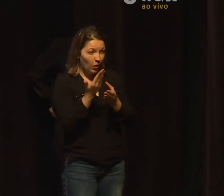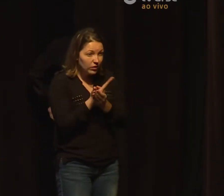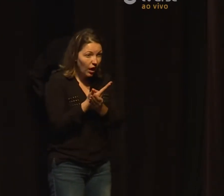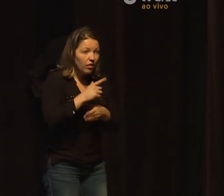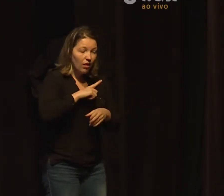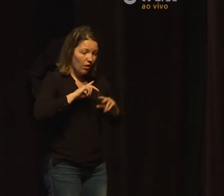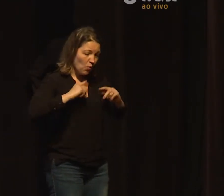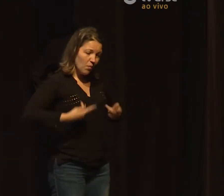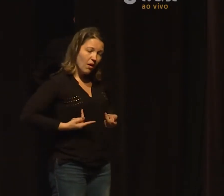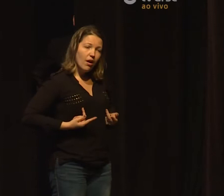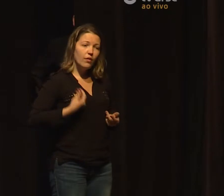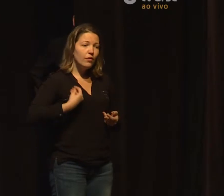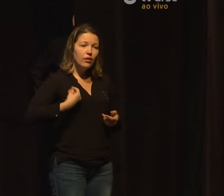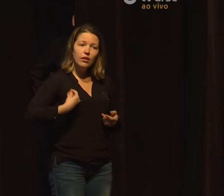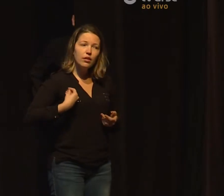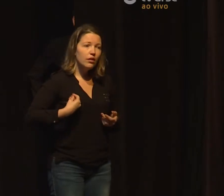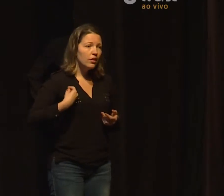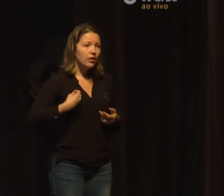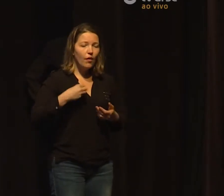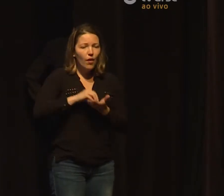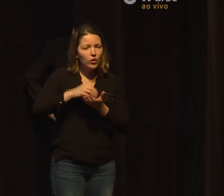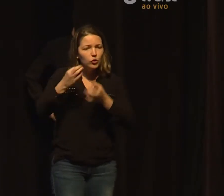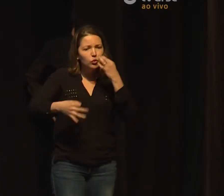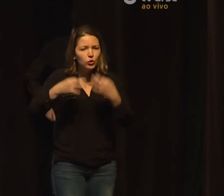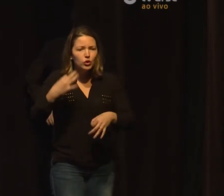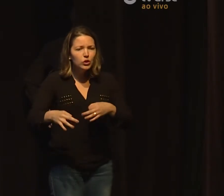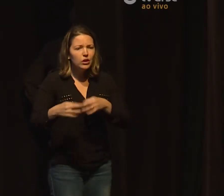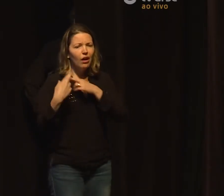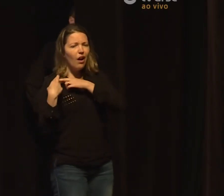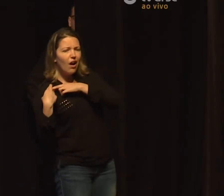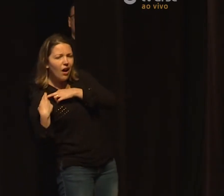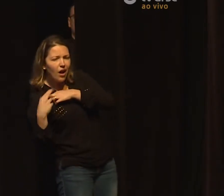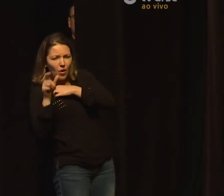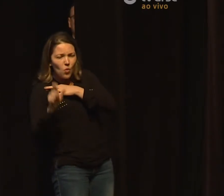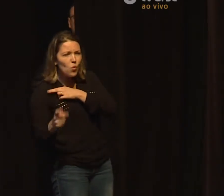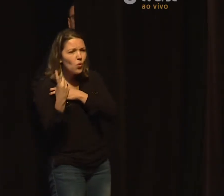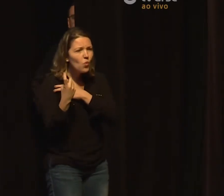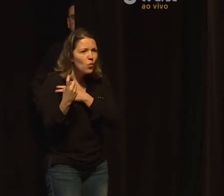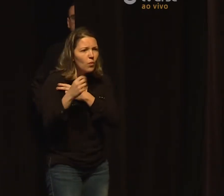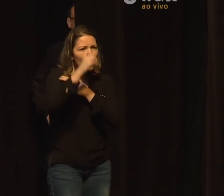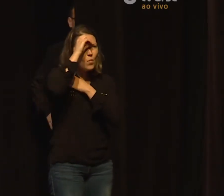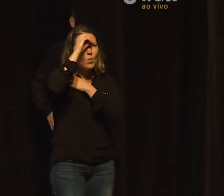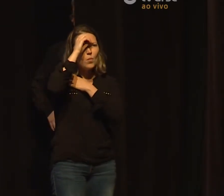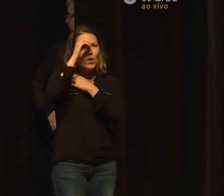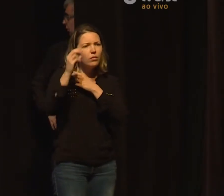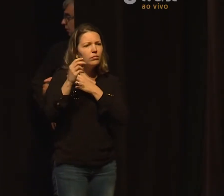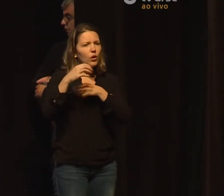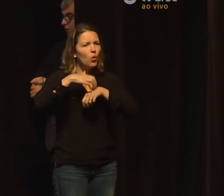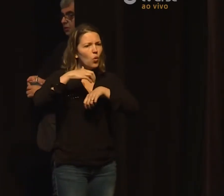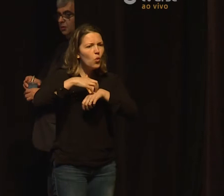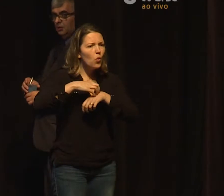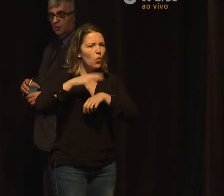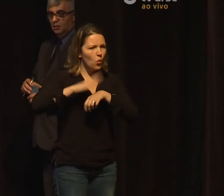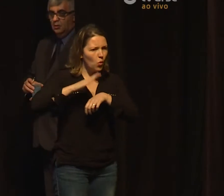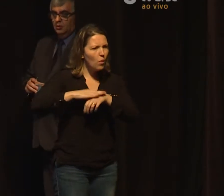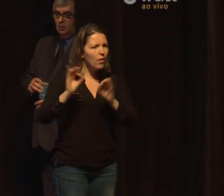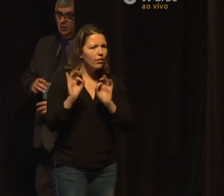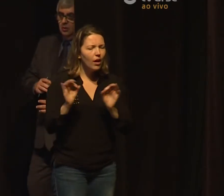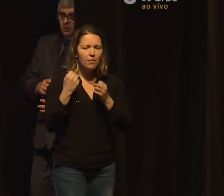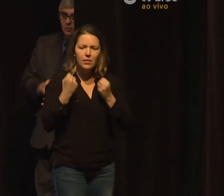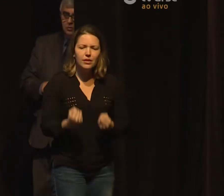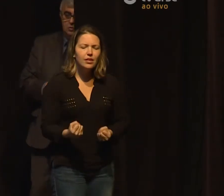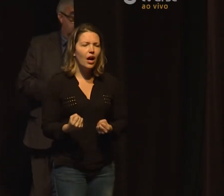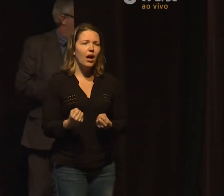vidas humanas. A injustiça sobre os ombros de uma pessoa inocente é um fardo poder mais pesado e muito difícil de